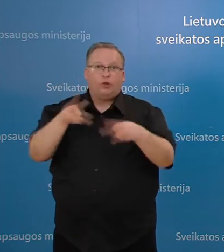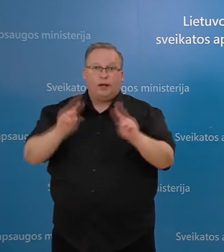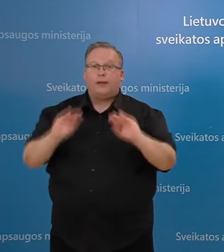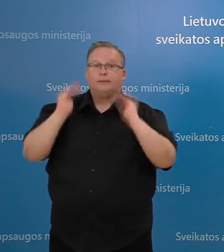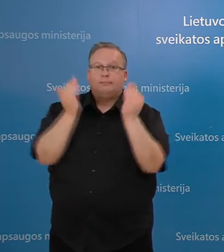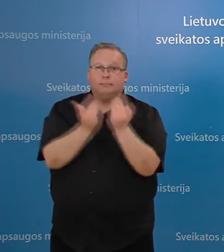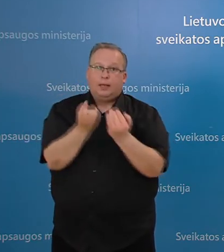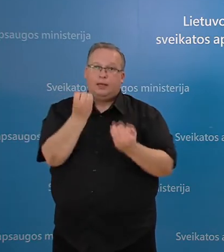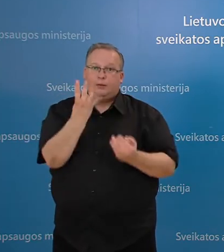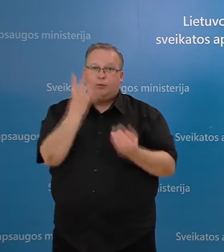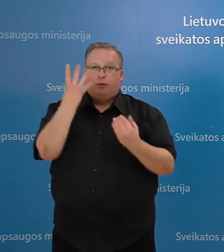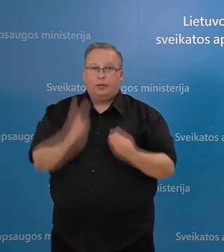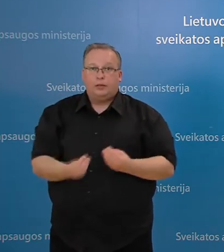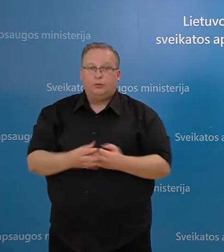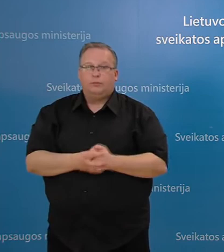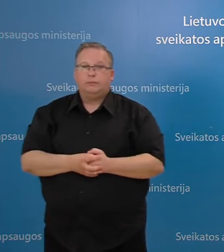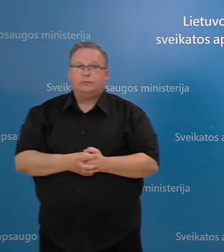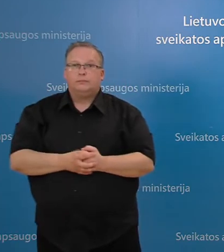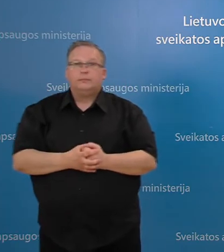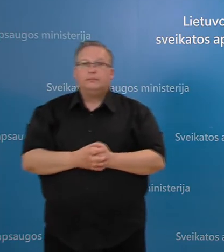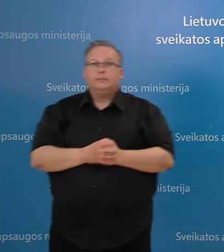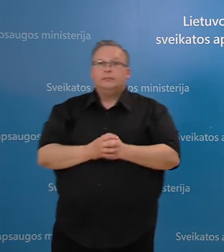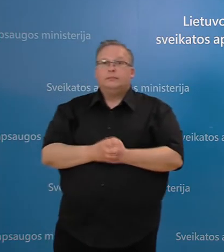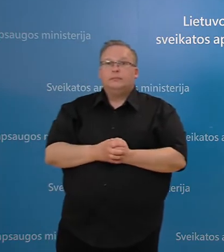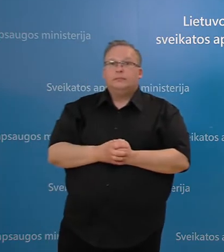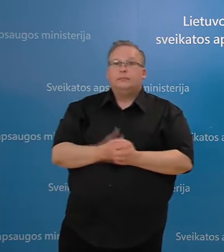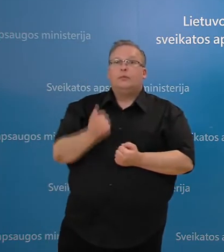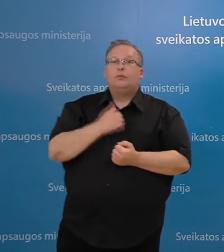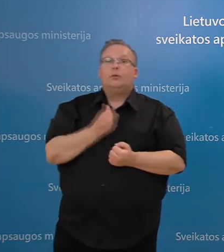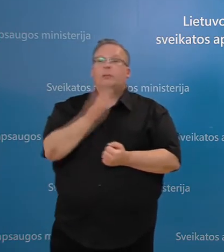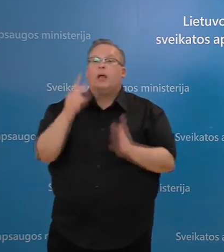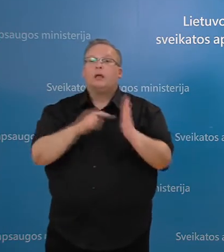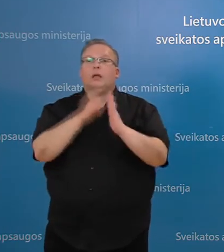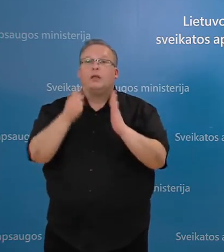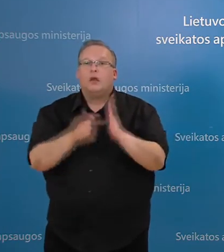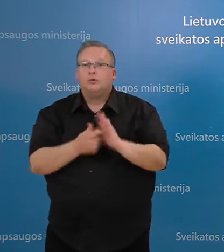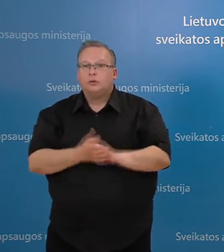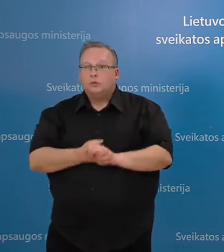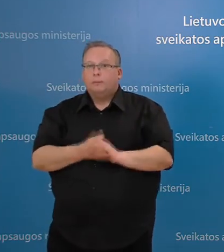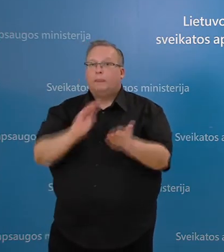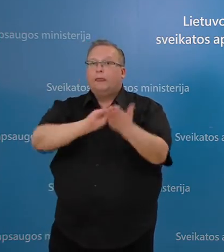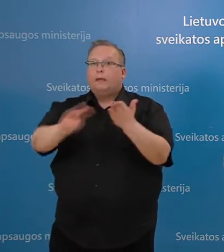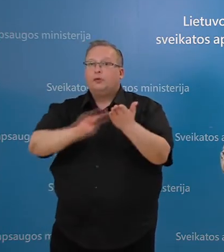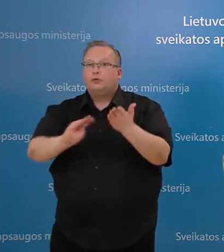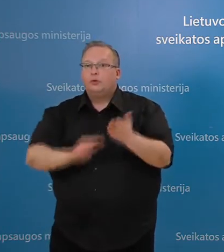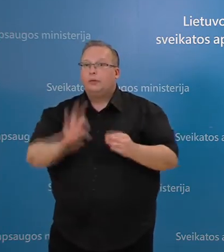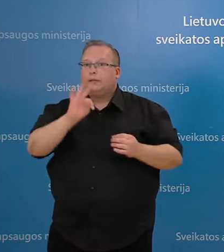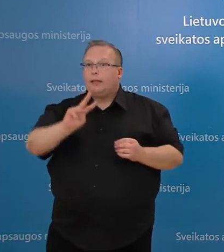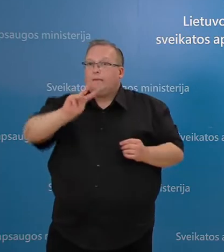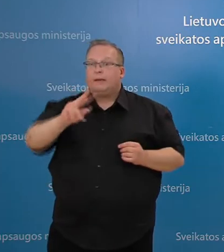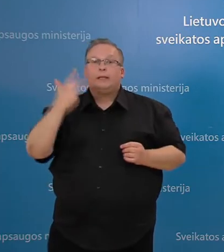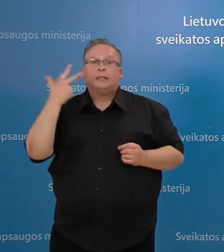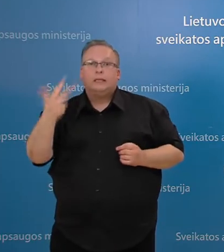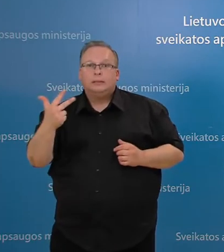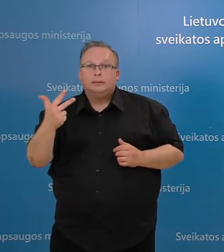izoliuotis 14 dienų. Taigi turime dar keletą klausimų pateiktų raštu. TV3 žinių